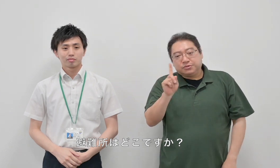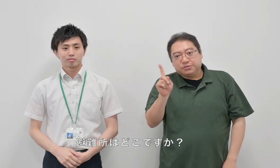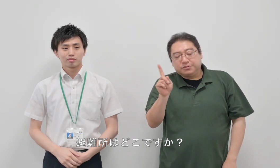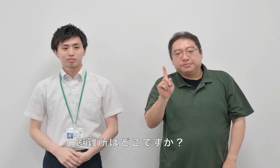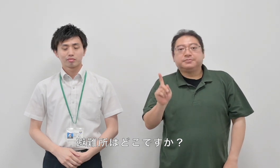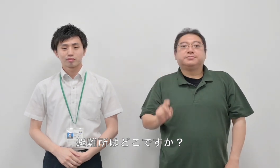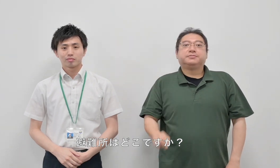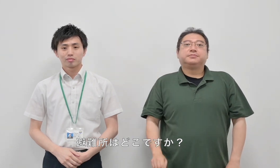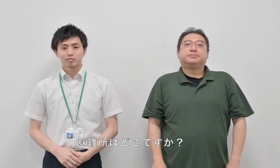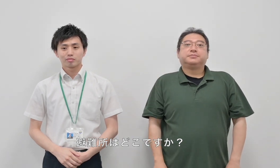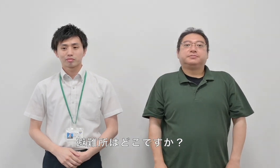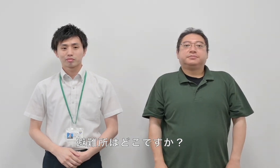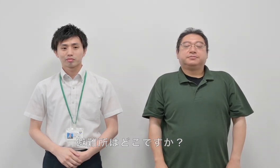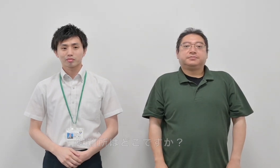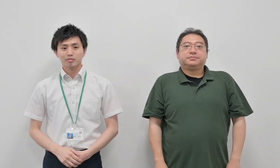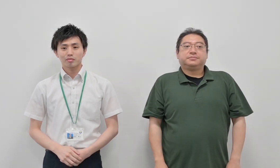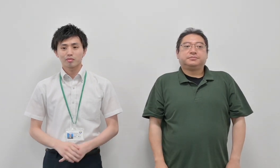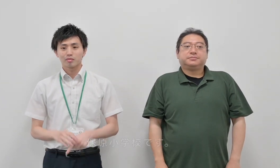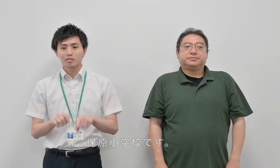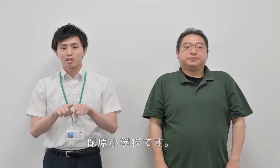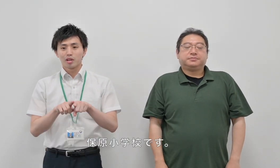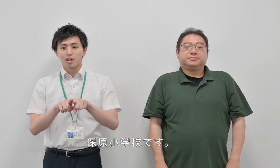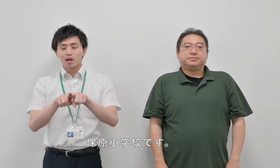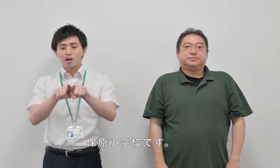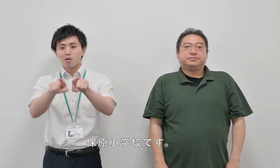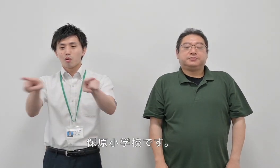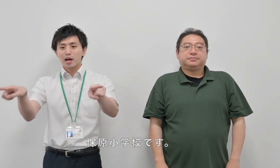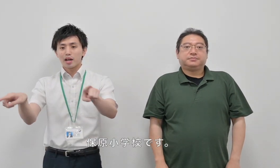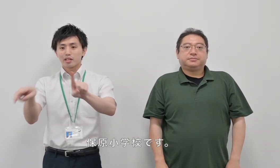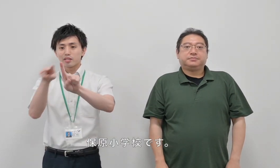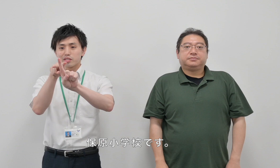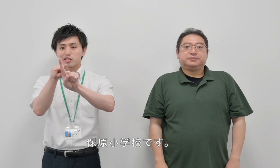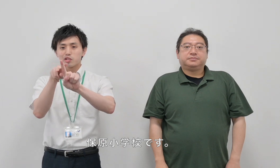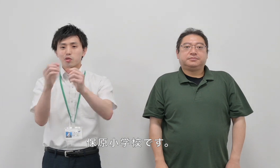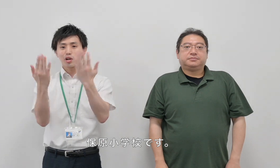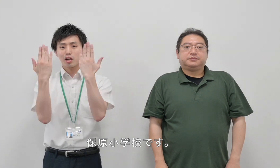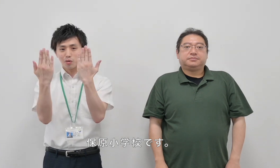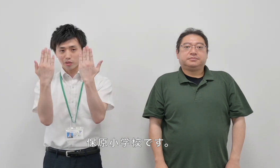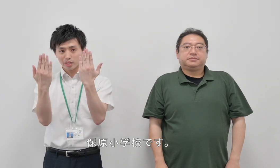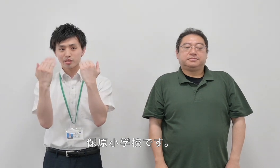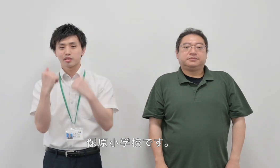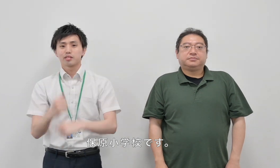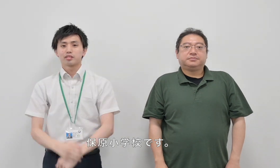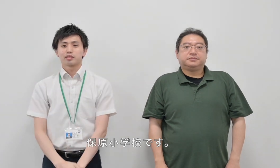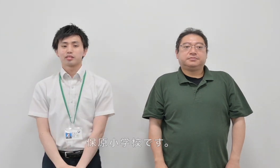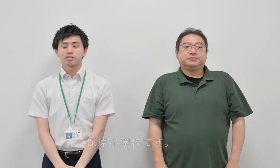避難所はどこですか？ 保原小学校です。